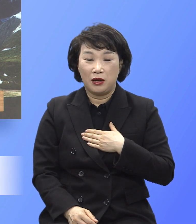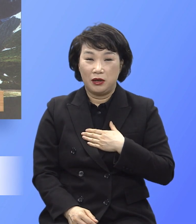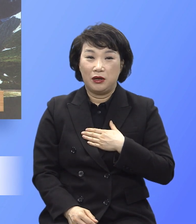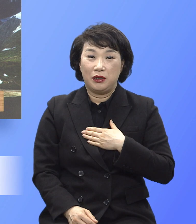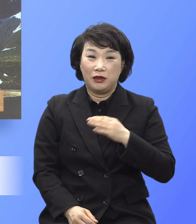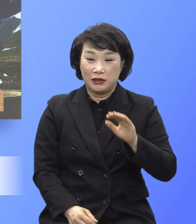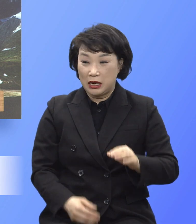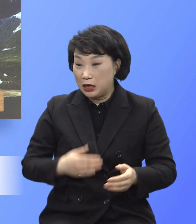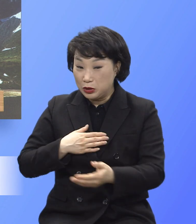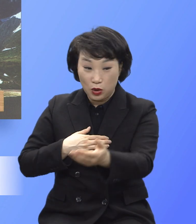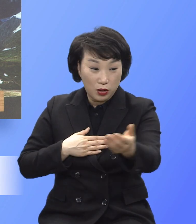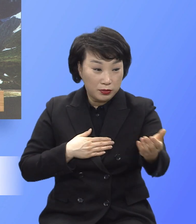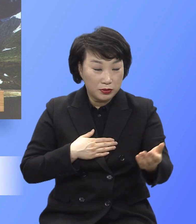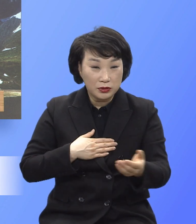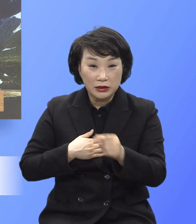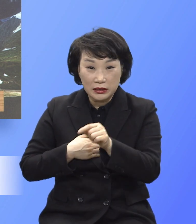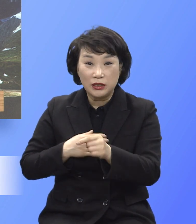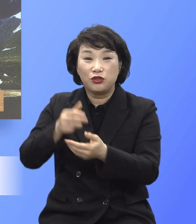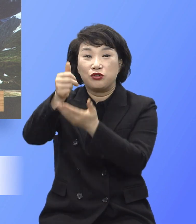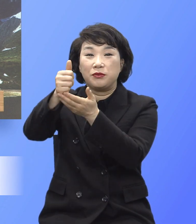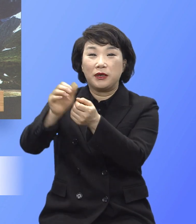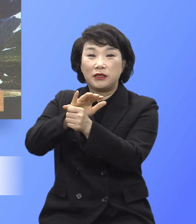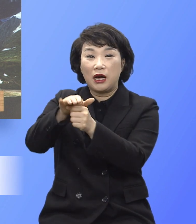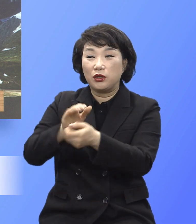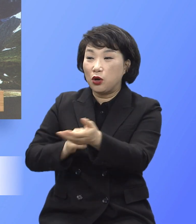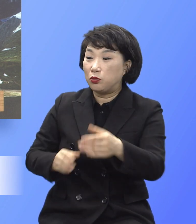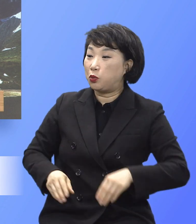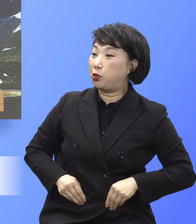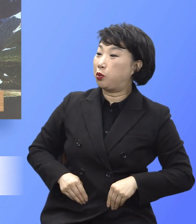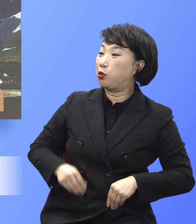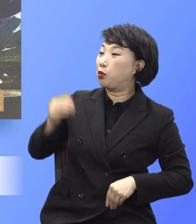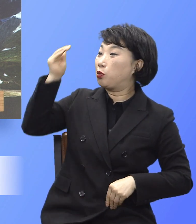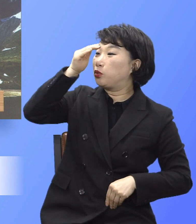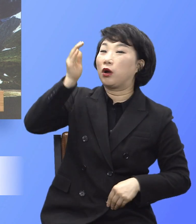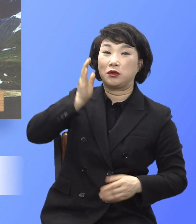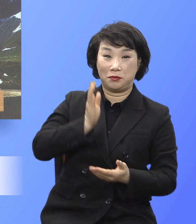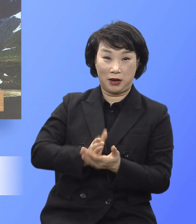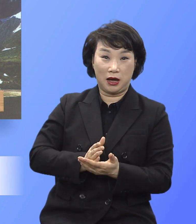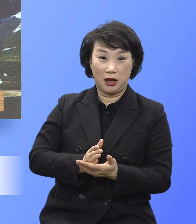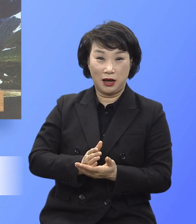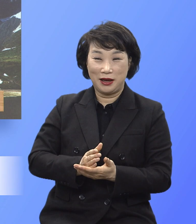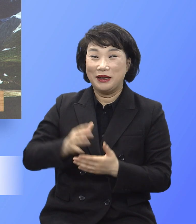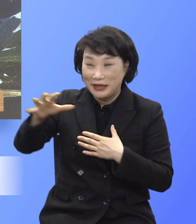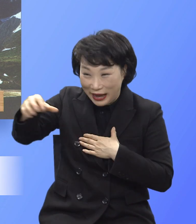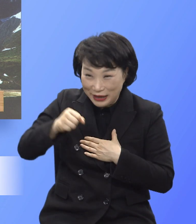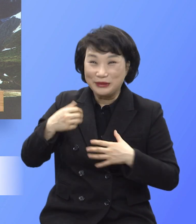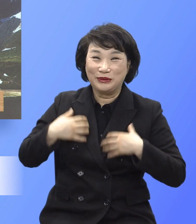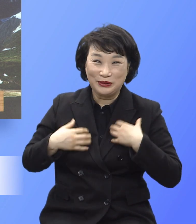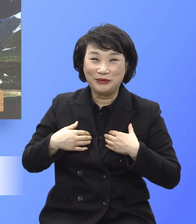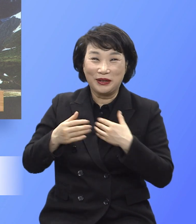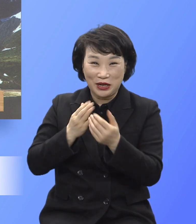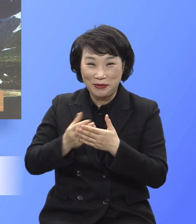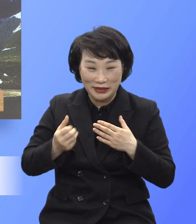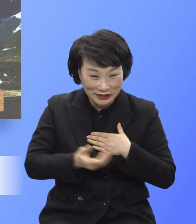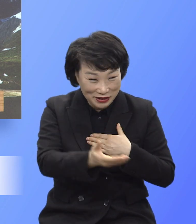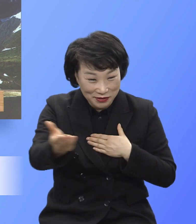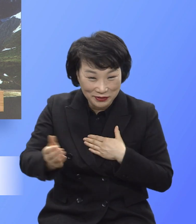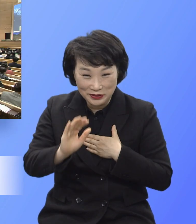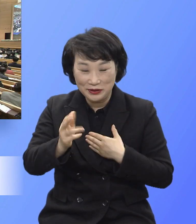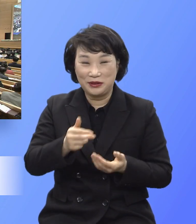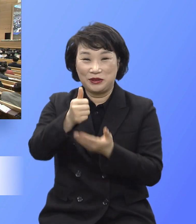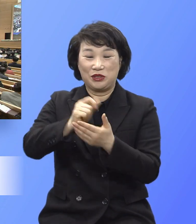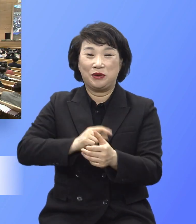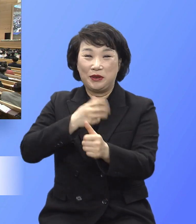했으니 여러분이 이 사랑을 구경꾼 되지 말고 누리는 자가 되기를 주님의 이름으로